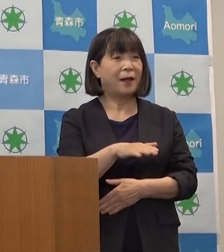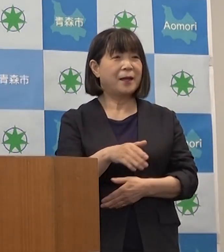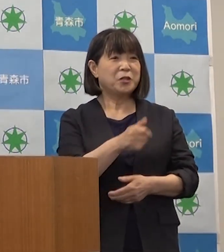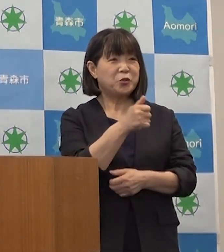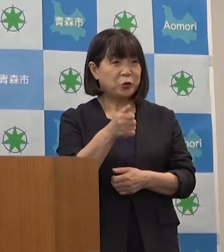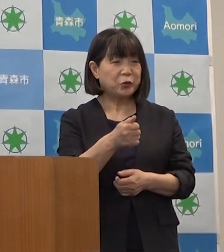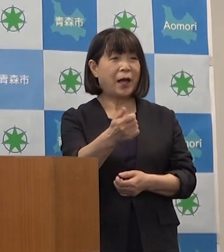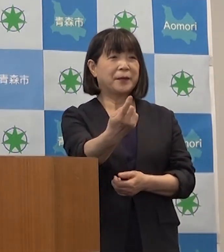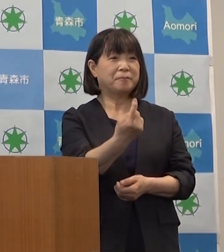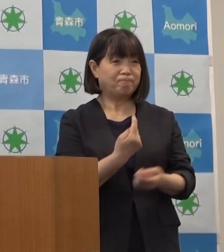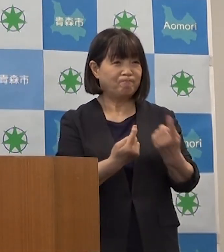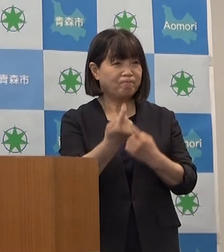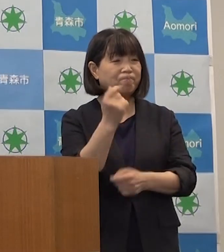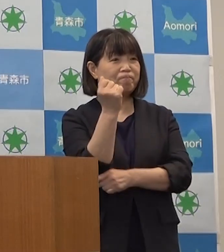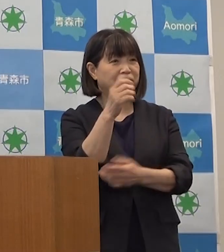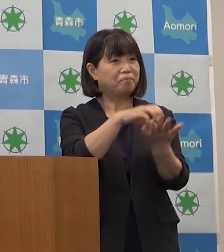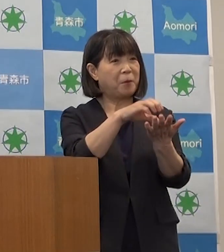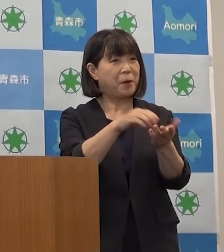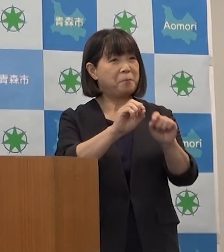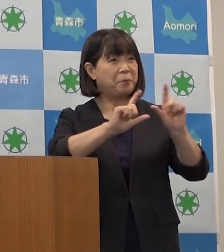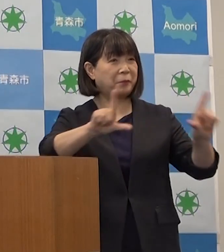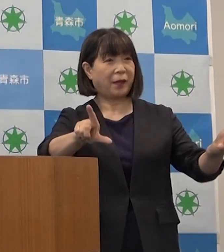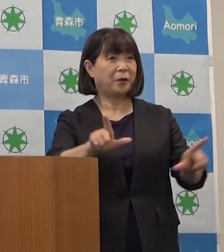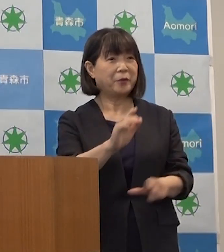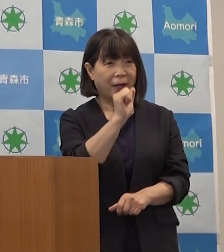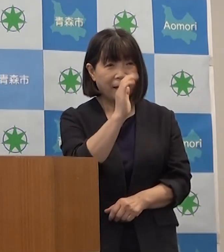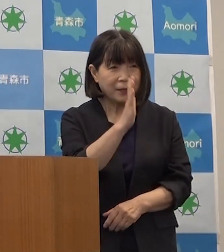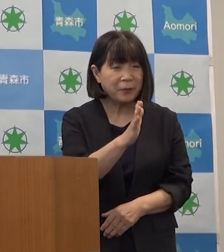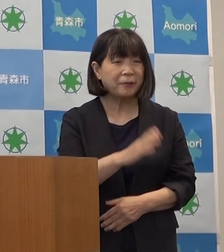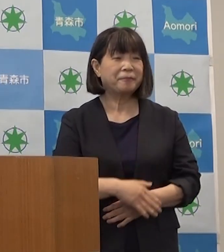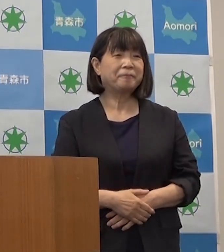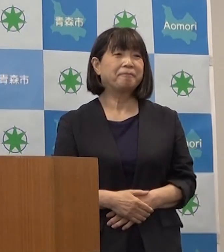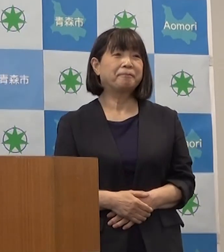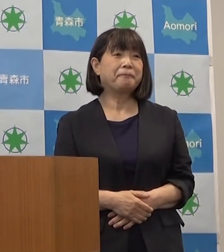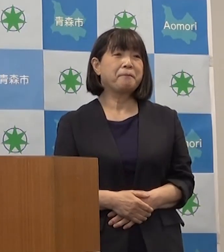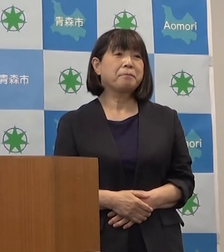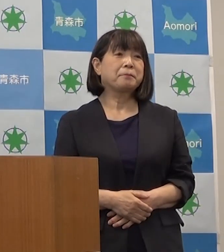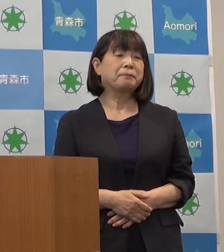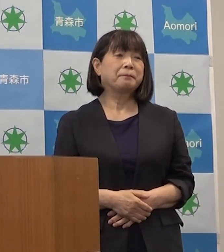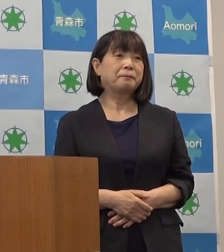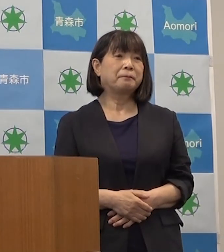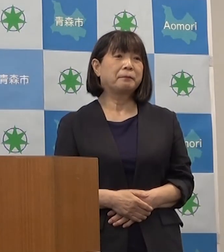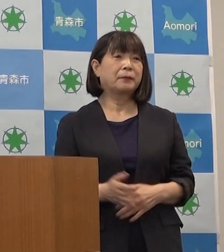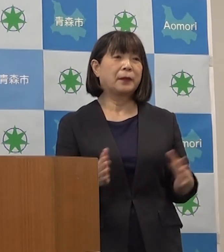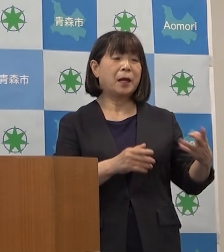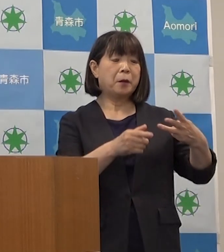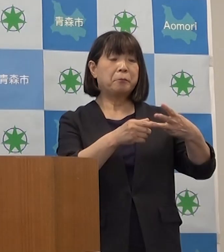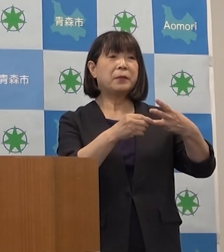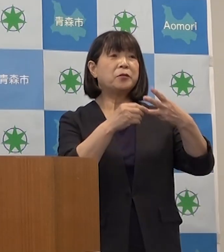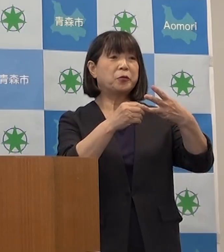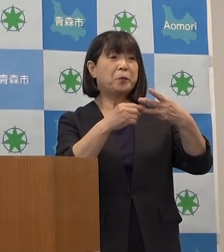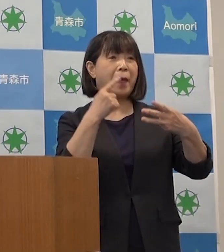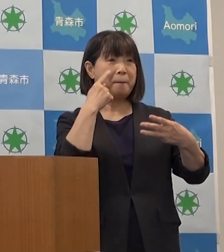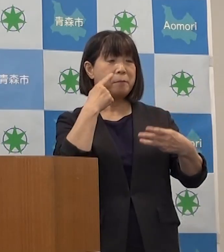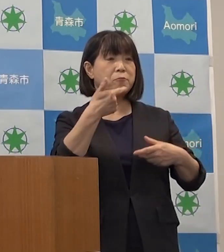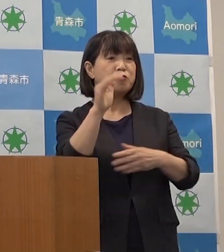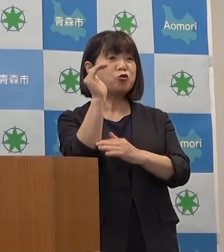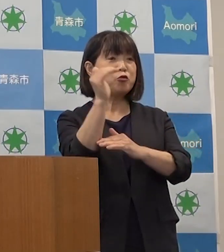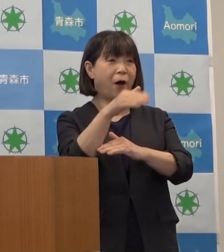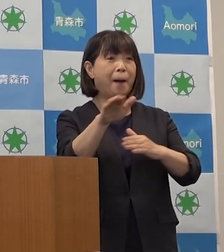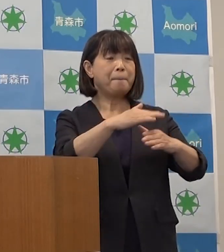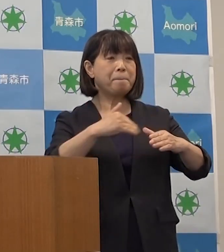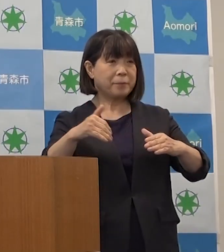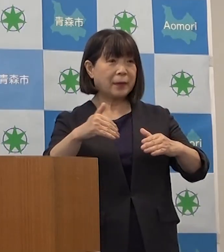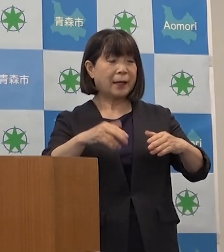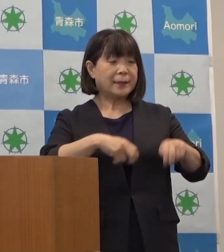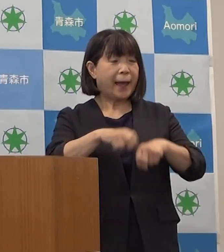報道をよろしくお願い申し上げます。 3つ目ですが、陸奥湾サイクルロゲ